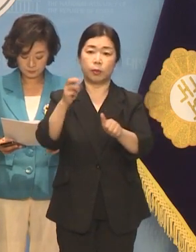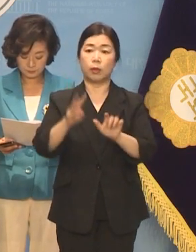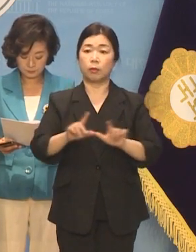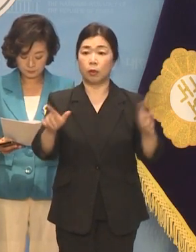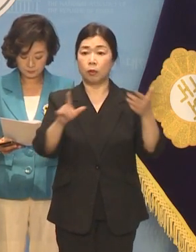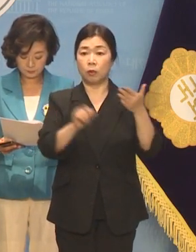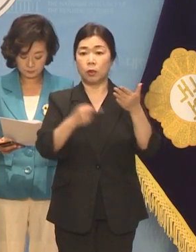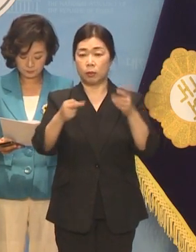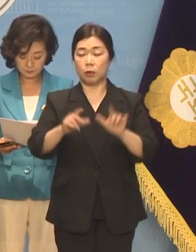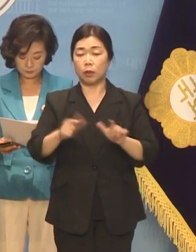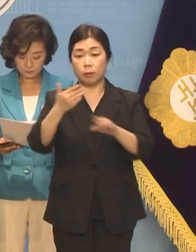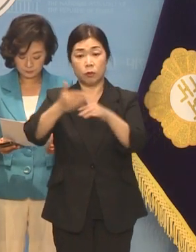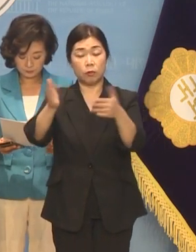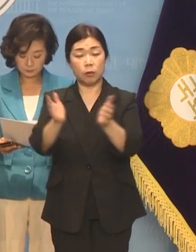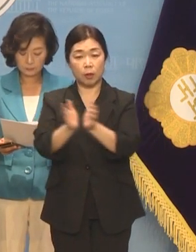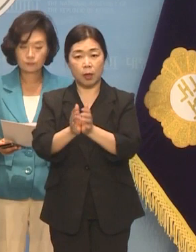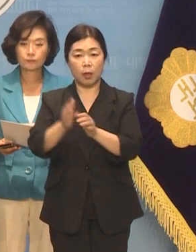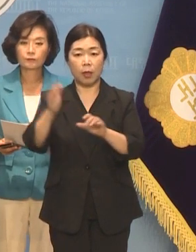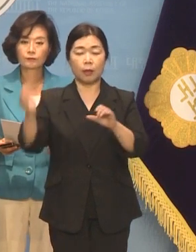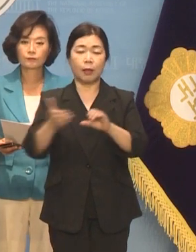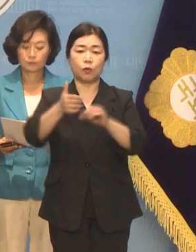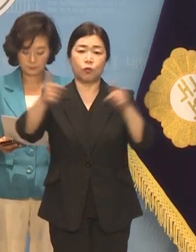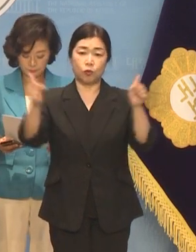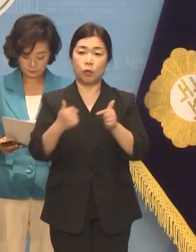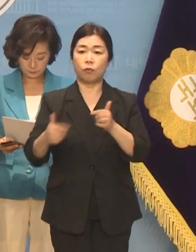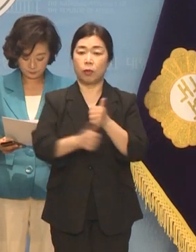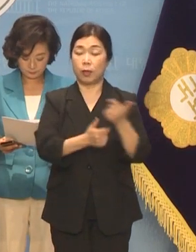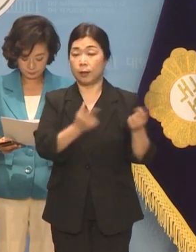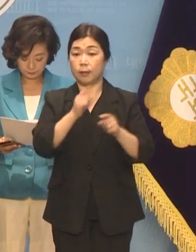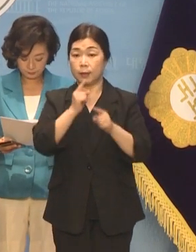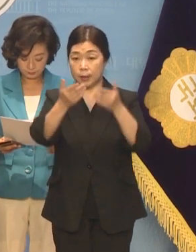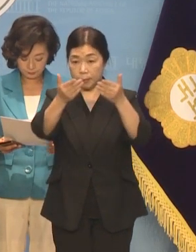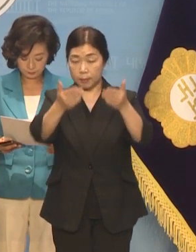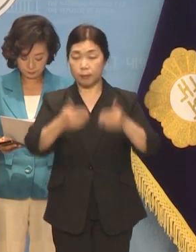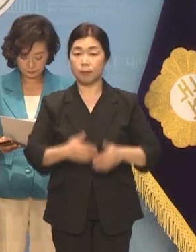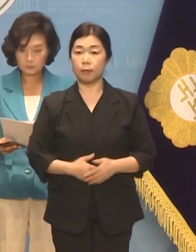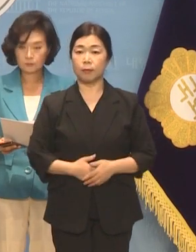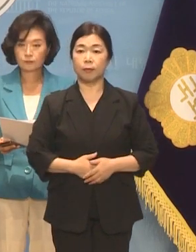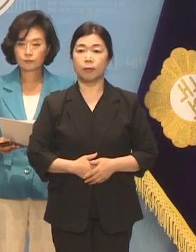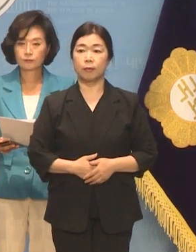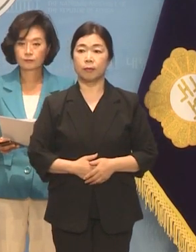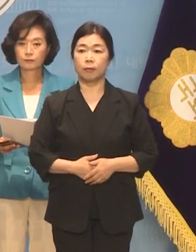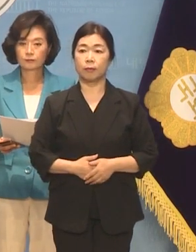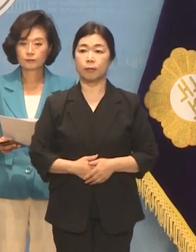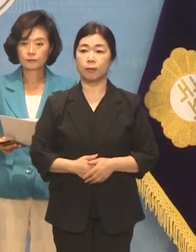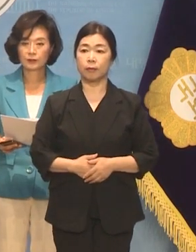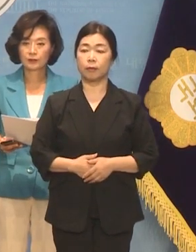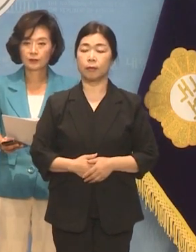12일 더불어민주당 탄소중립위원회 1동.